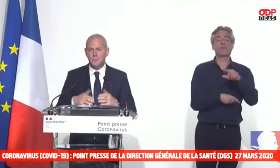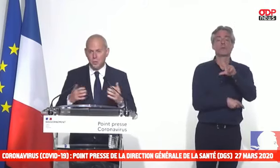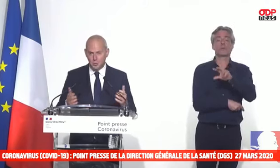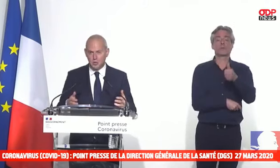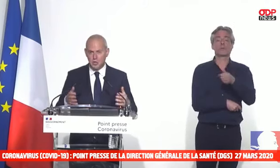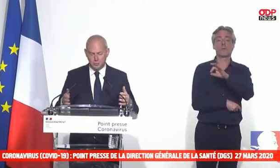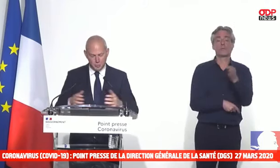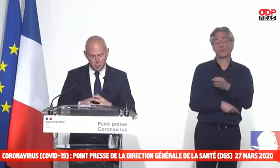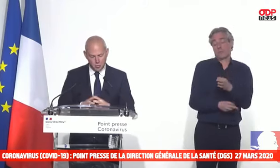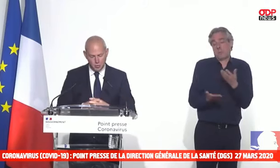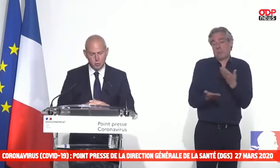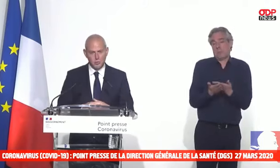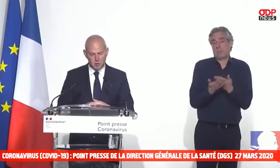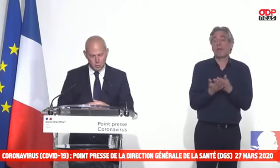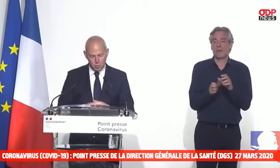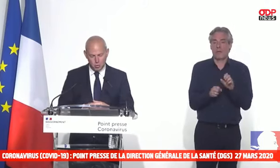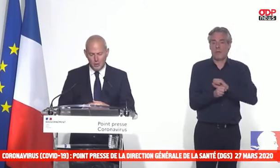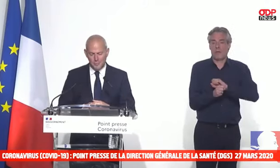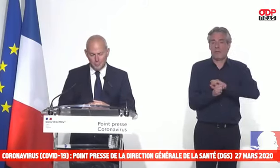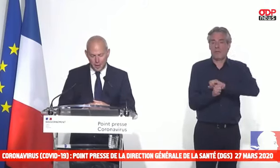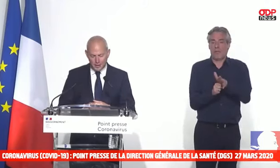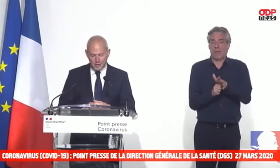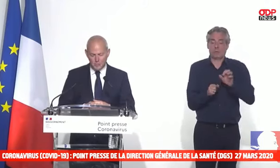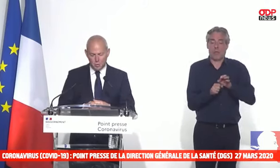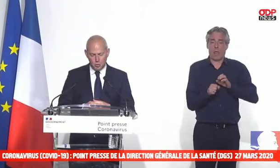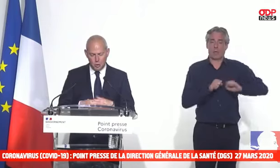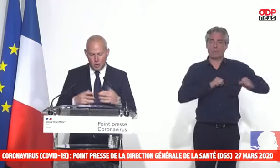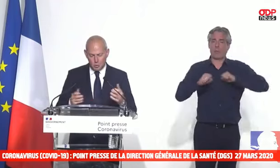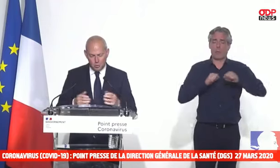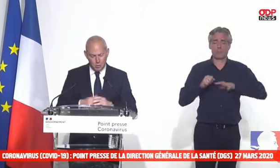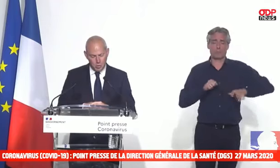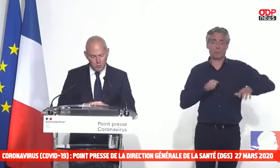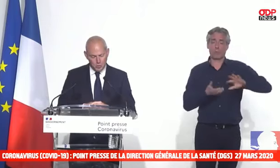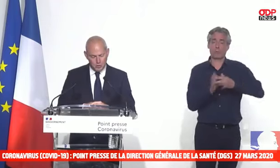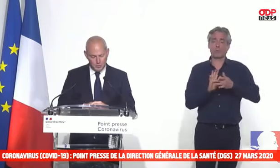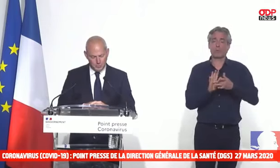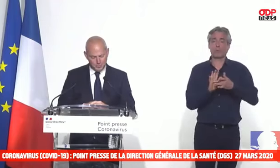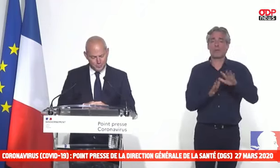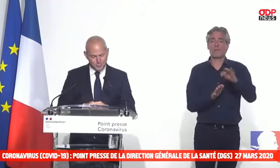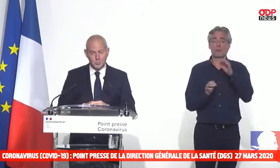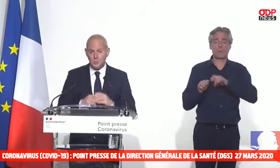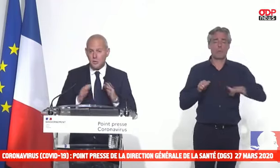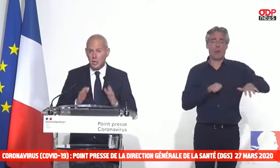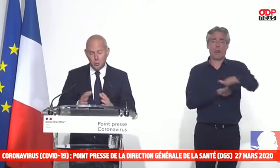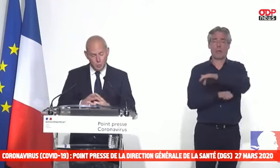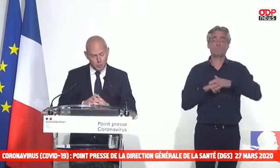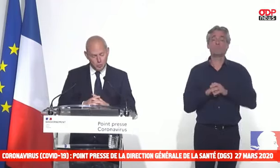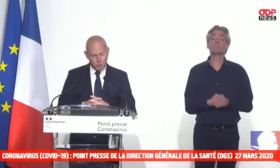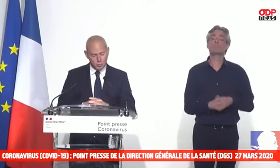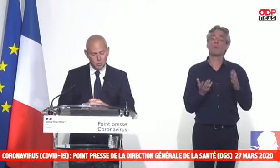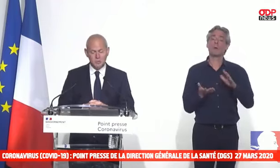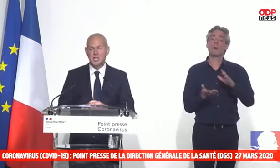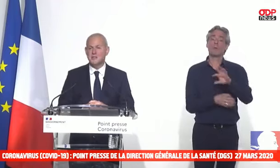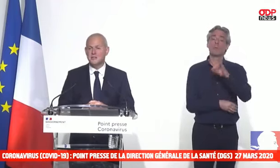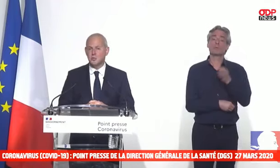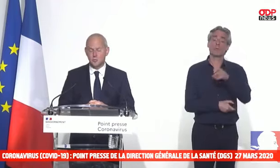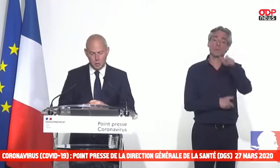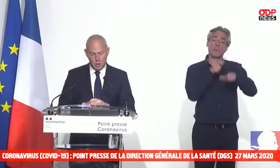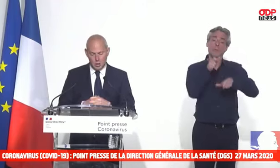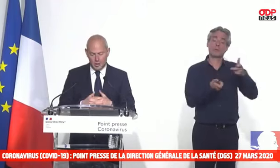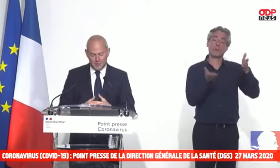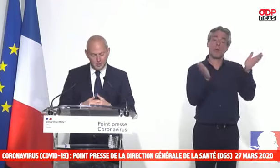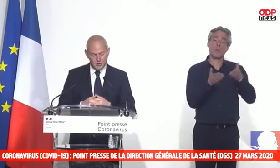31%, ce qui confirme que le virus circule activement dans la population. La proportion